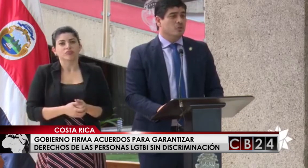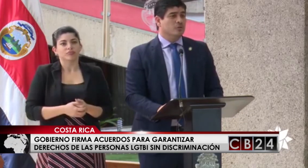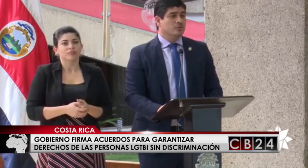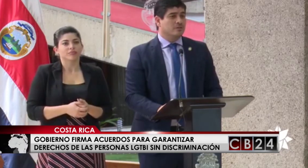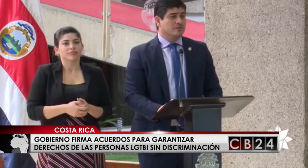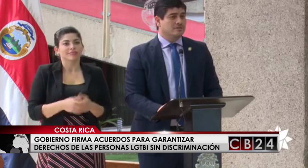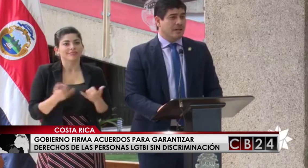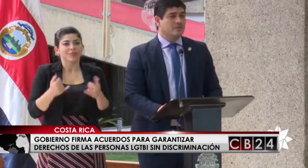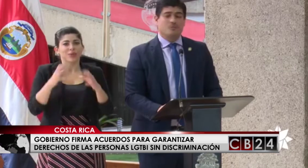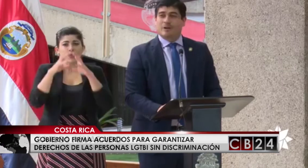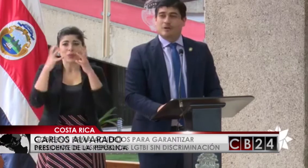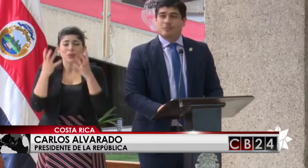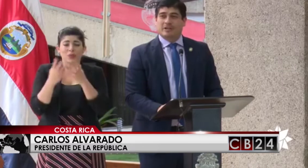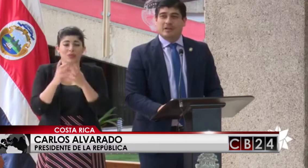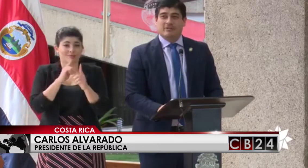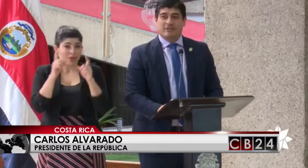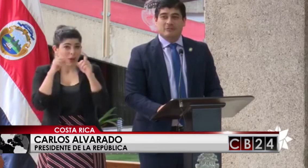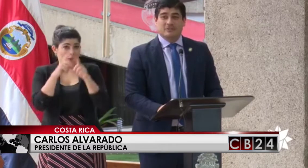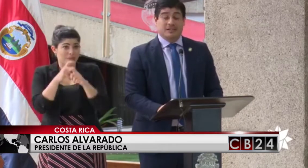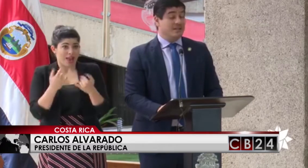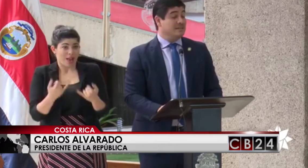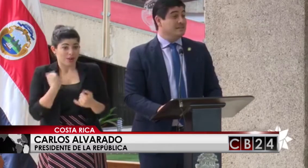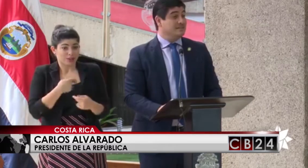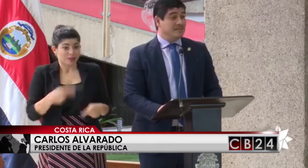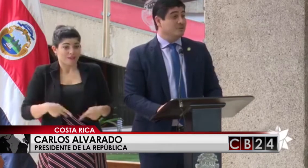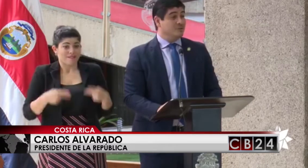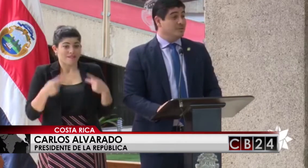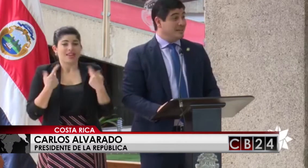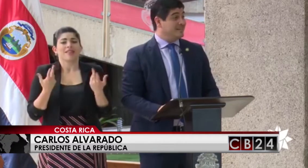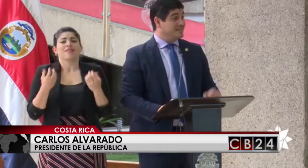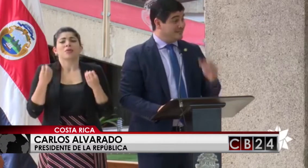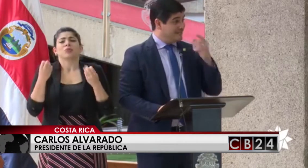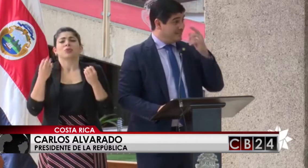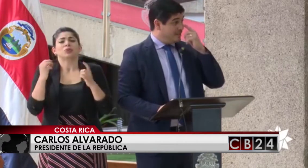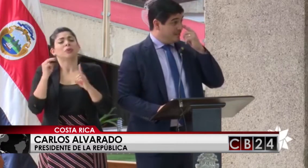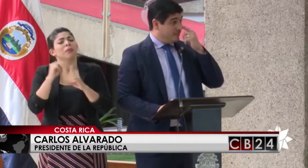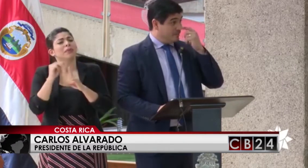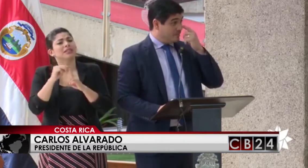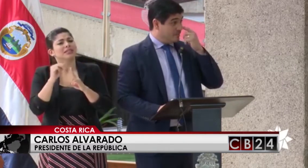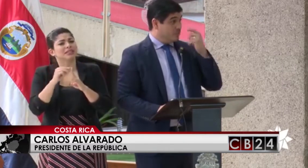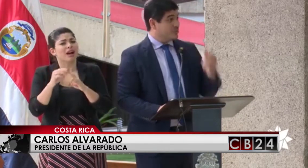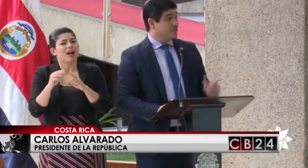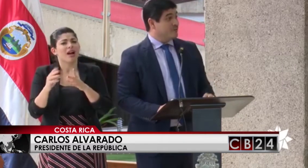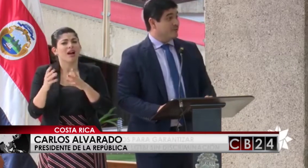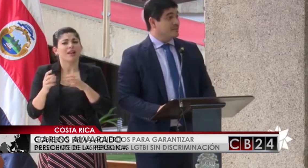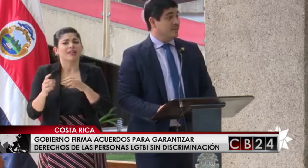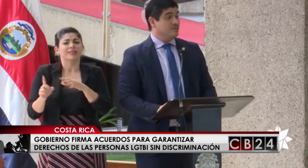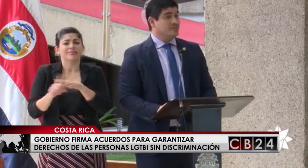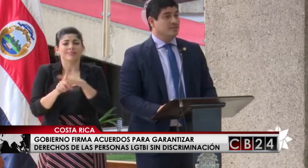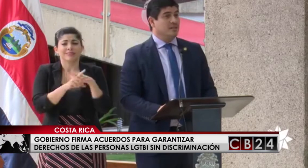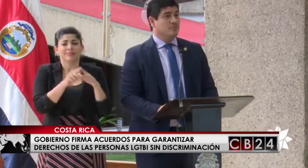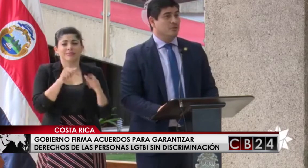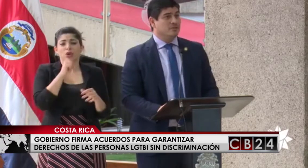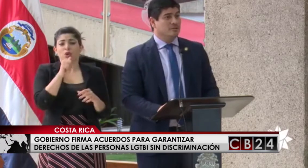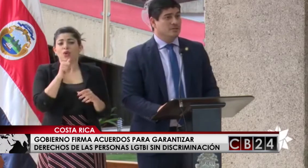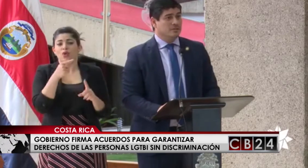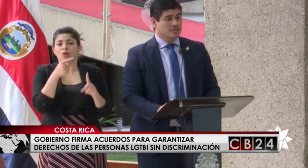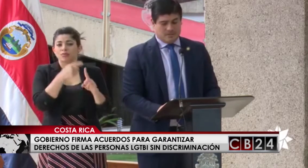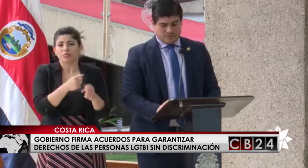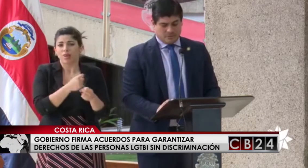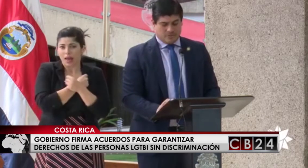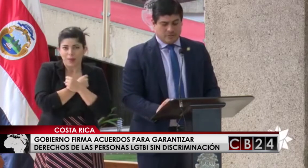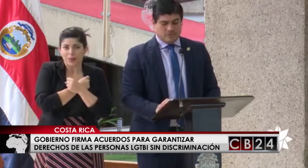en un mundo tan complejo como el que vivimos y que lanza tantos mensajes no siempre basados en el amor